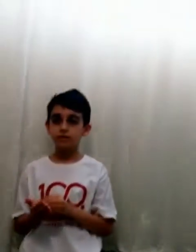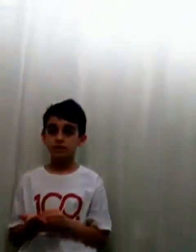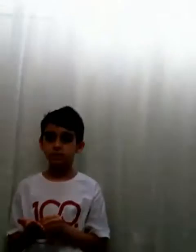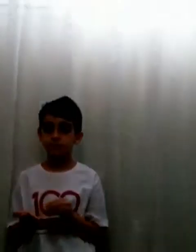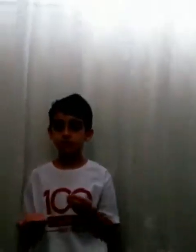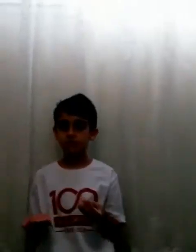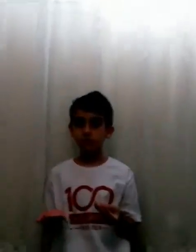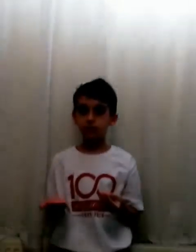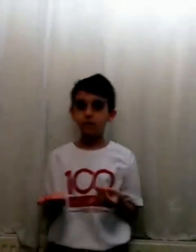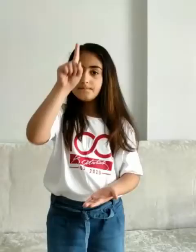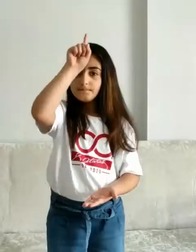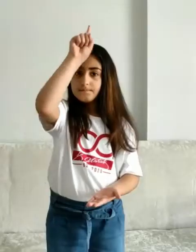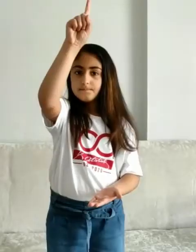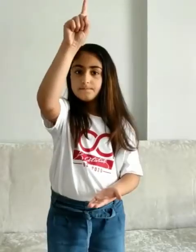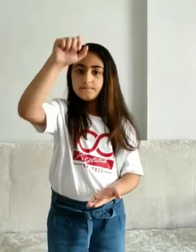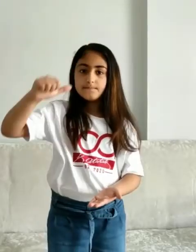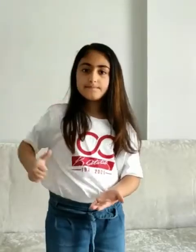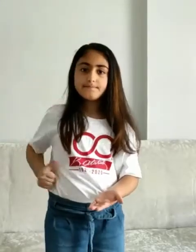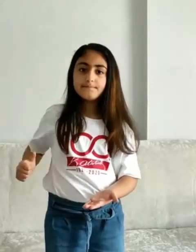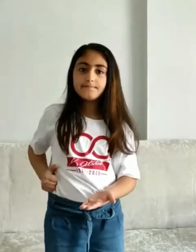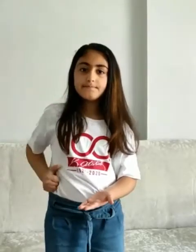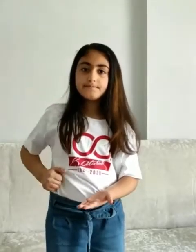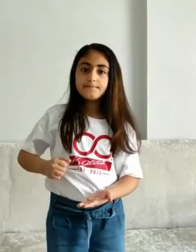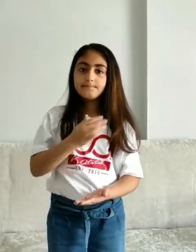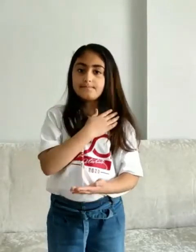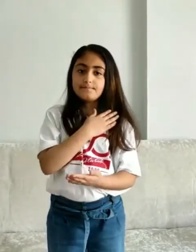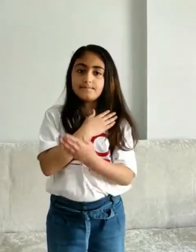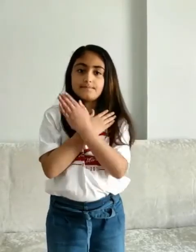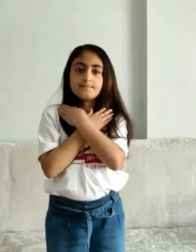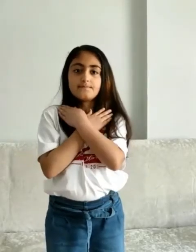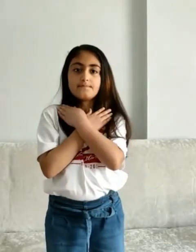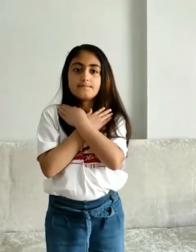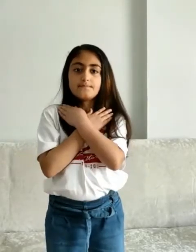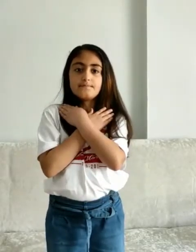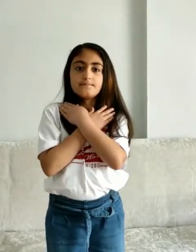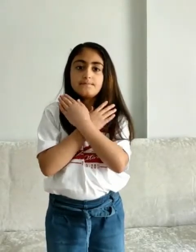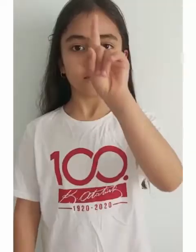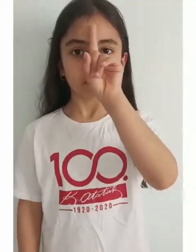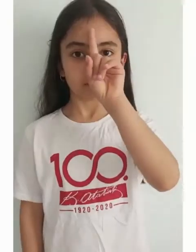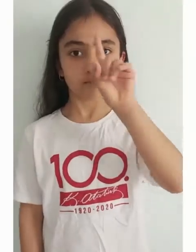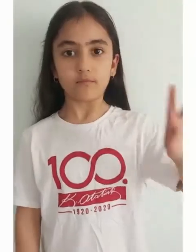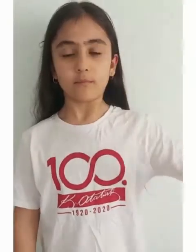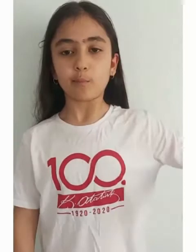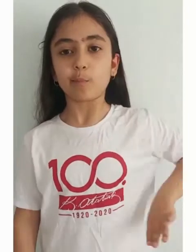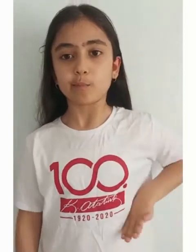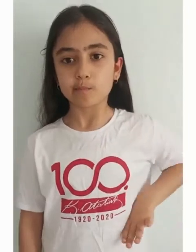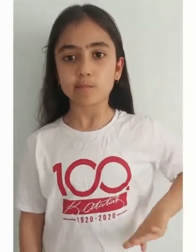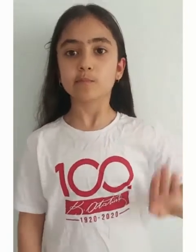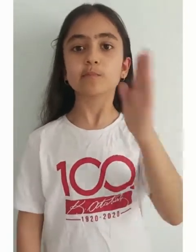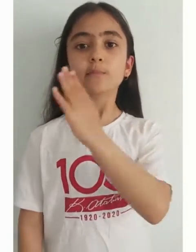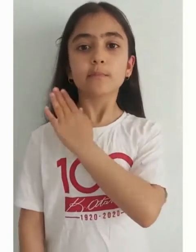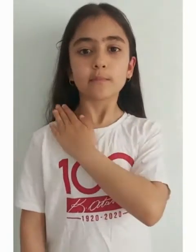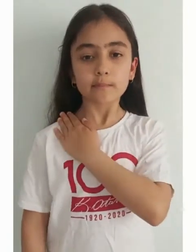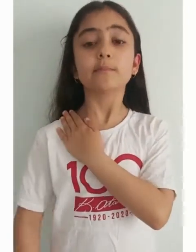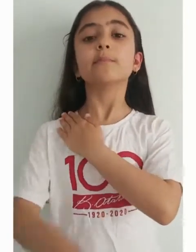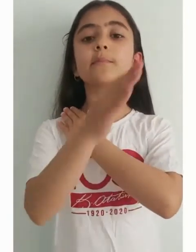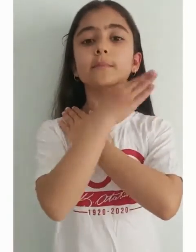yazdım. Öksüz yavruları bağrıma bastım. Öksüz yavruları bağrıma